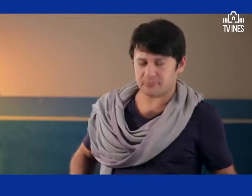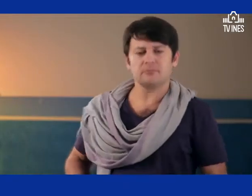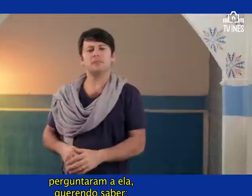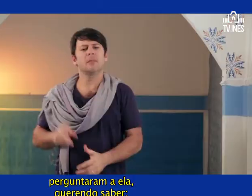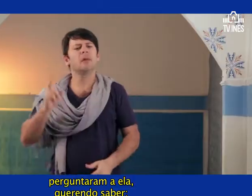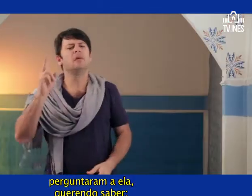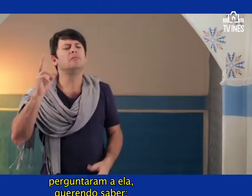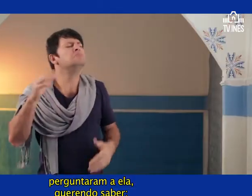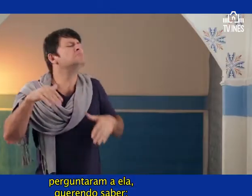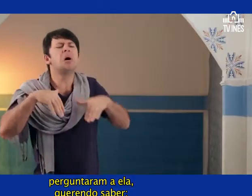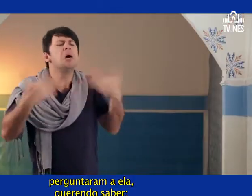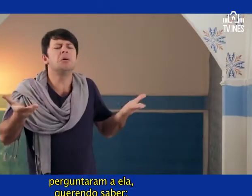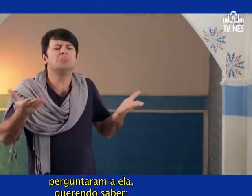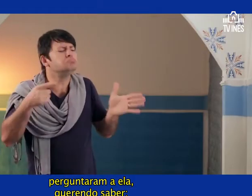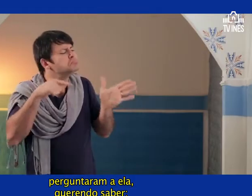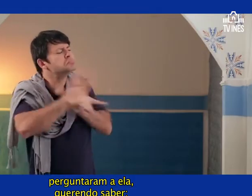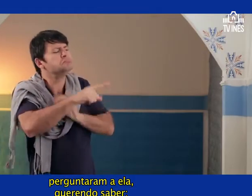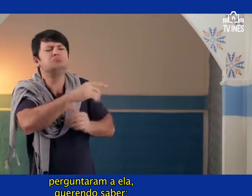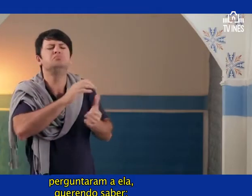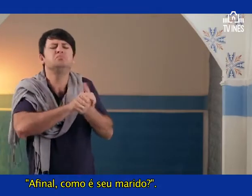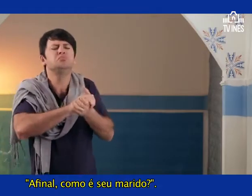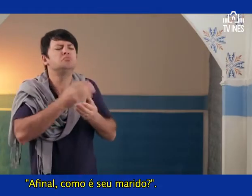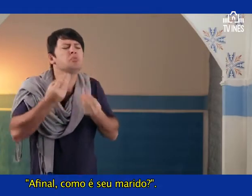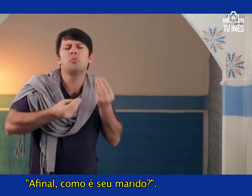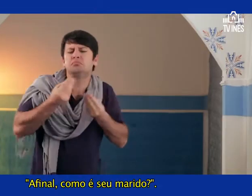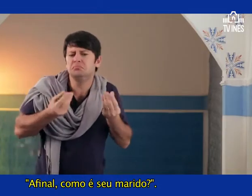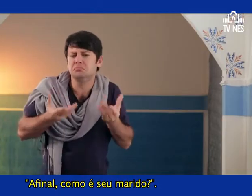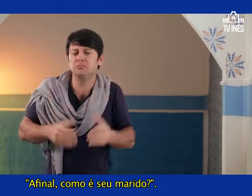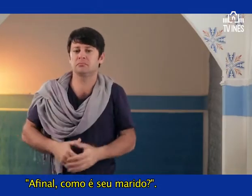perguntaram a ela querendo saber, afinal, como é seu marido?